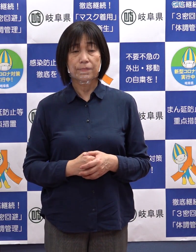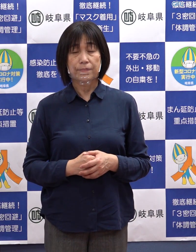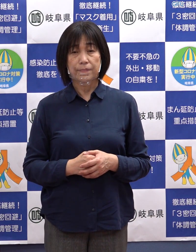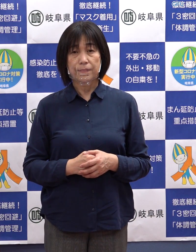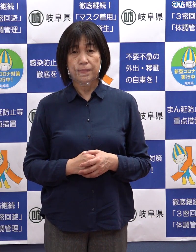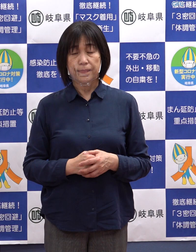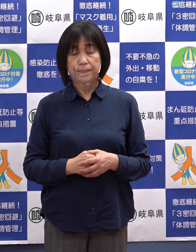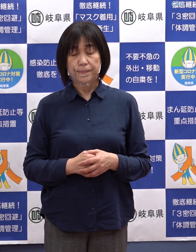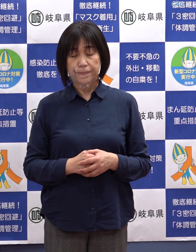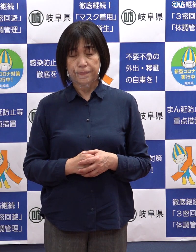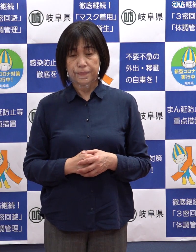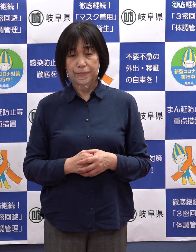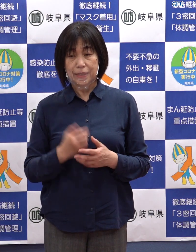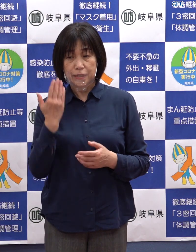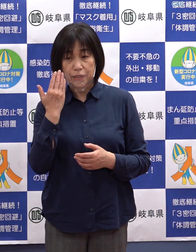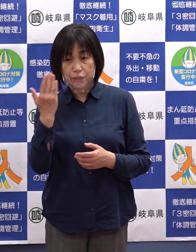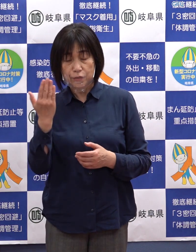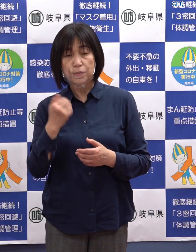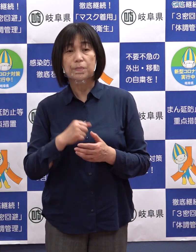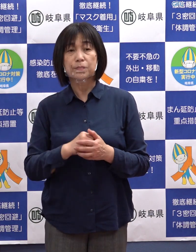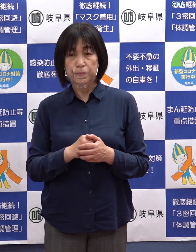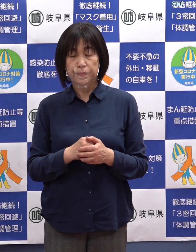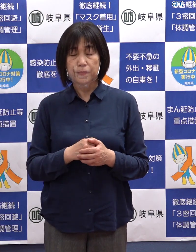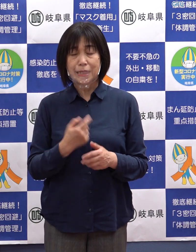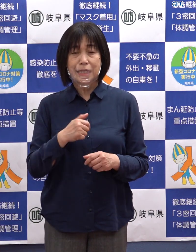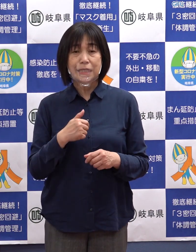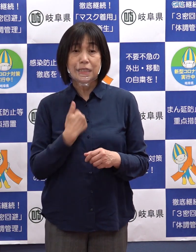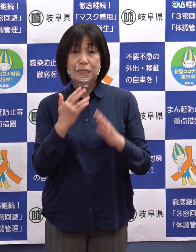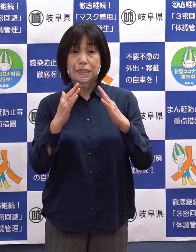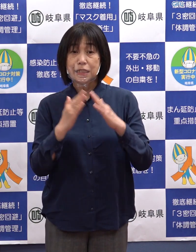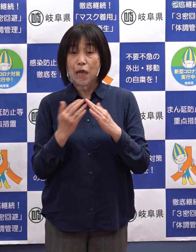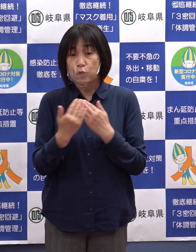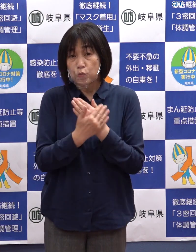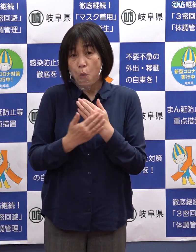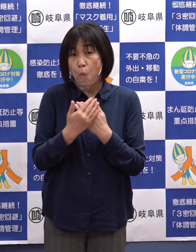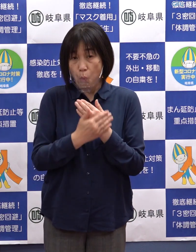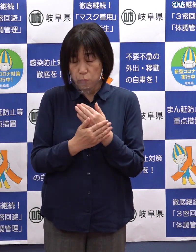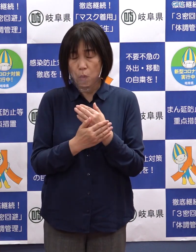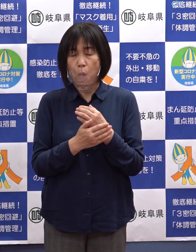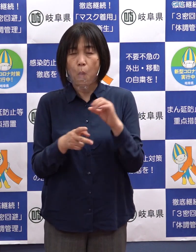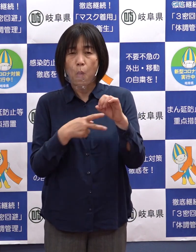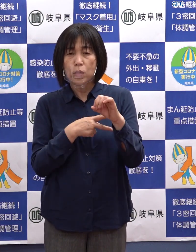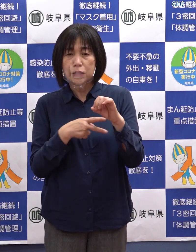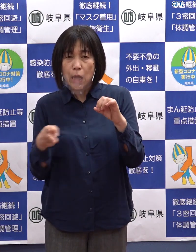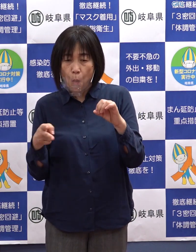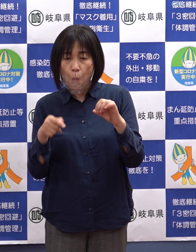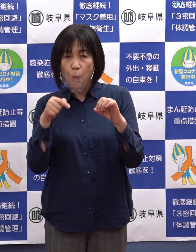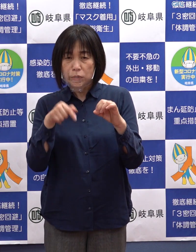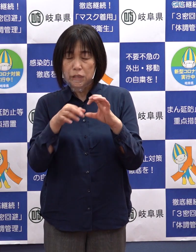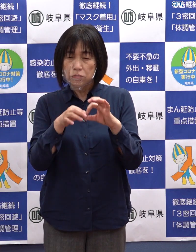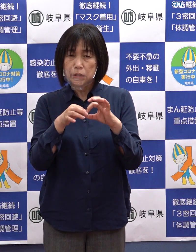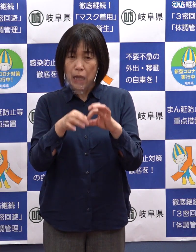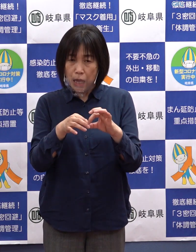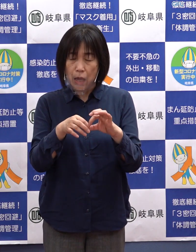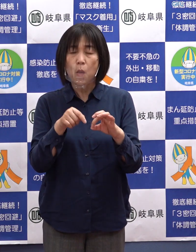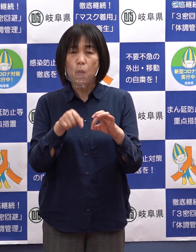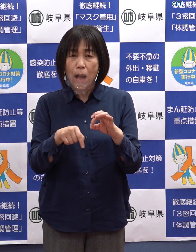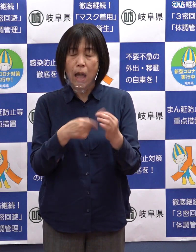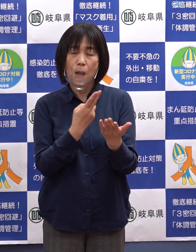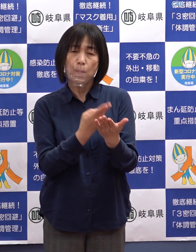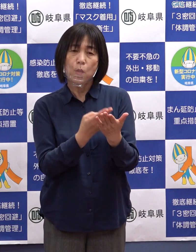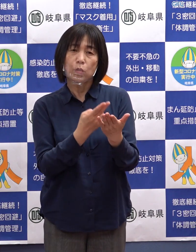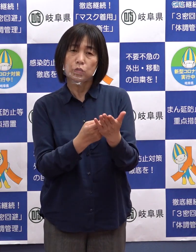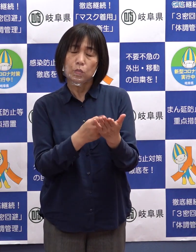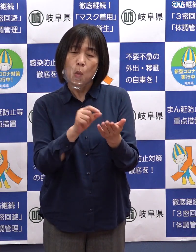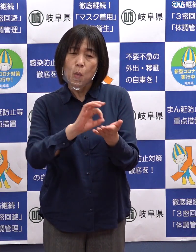知事が常におっしゃっているその自宅療養ゼロの部分ですね、その病床使用率が相当上がってきてますけれども、この辺についての見通し